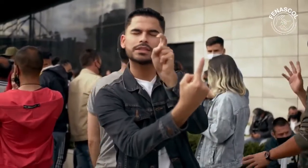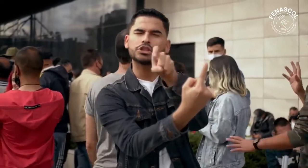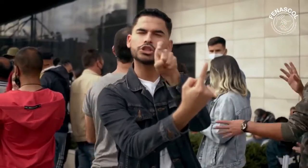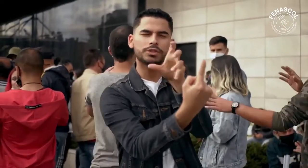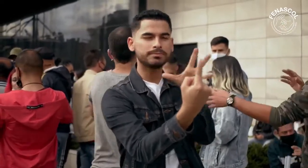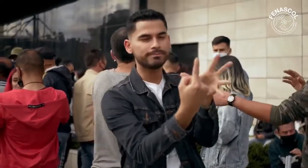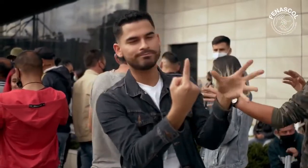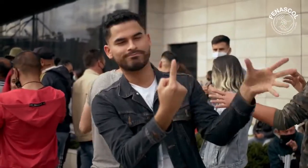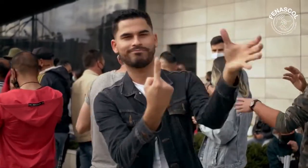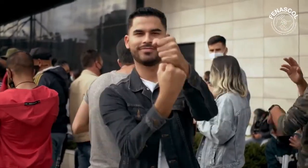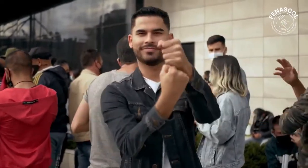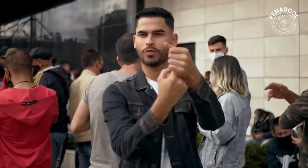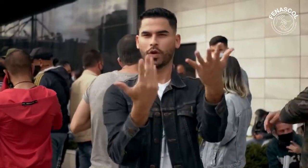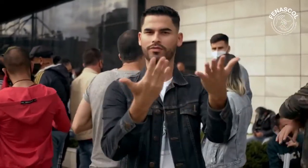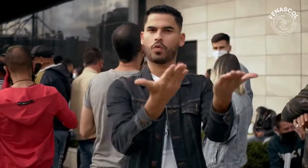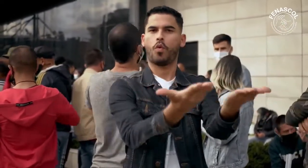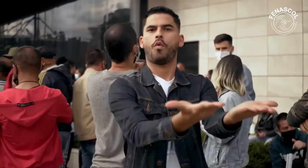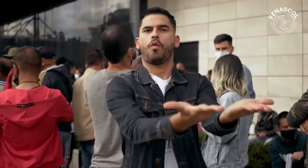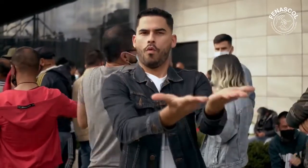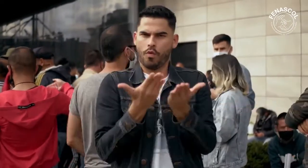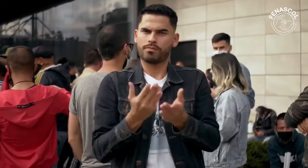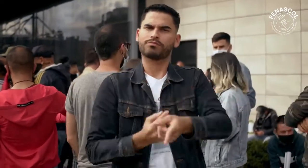porque queremos lograr algo que necesitamos.